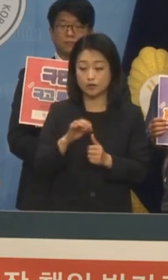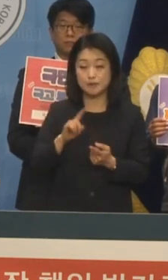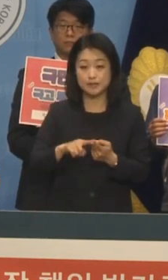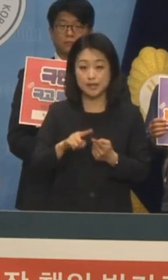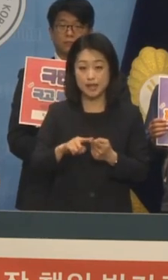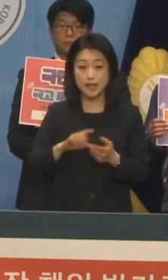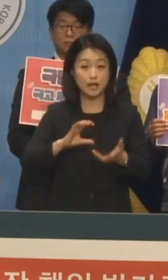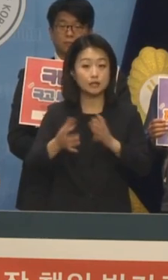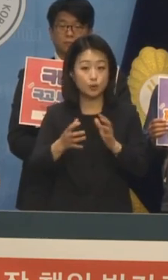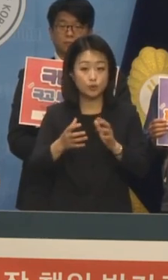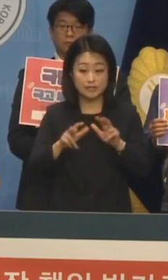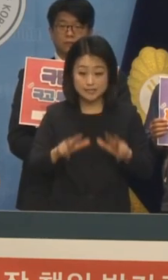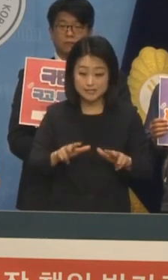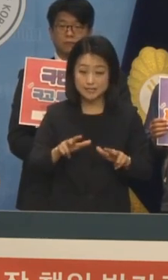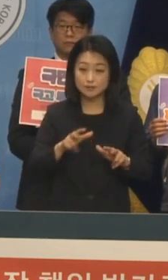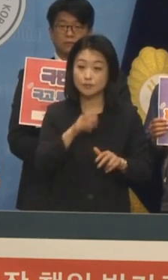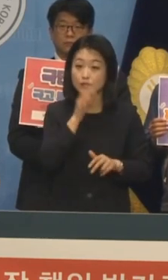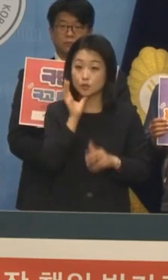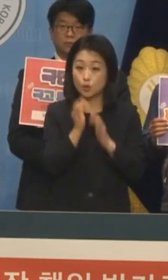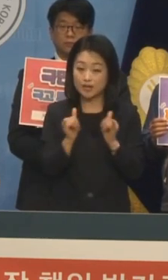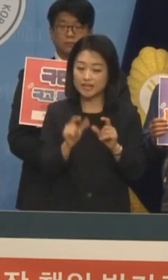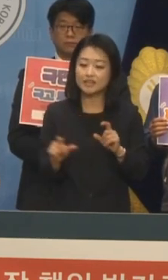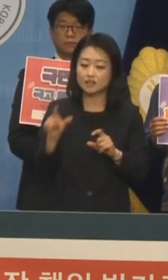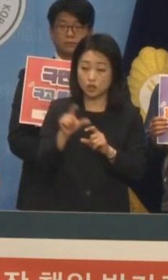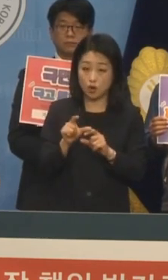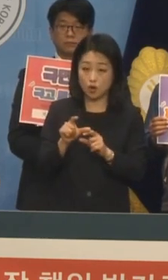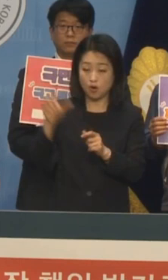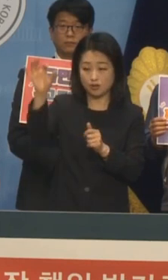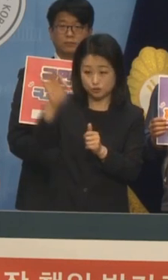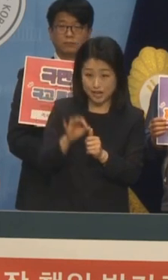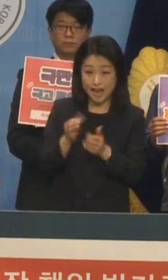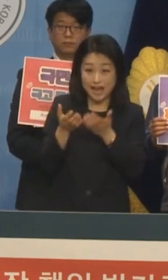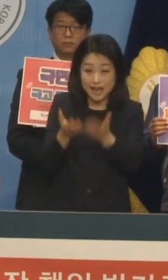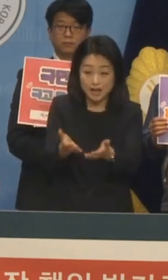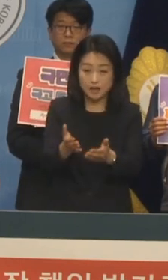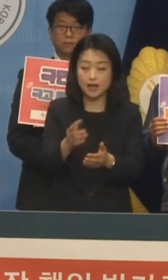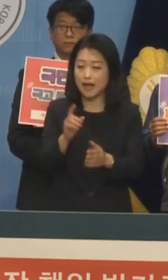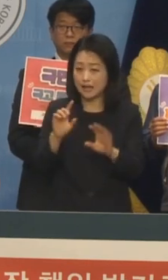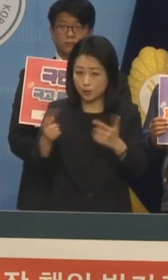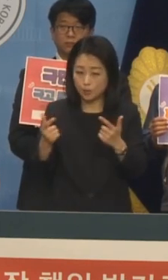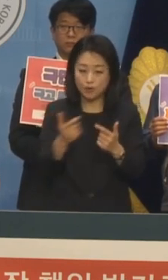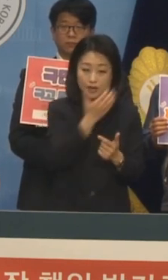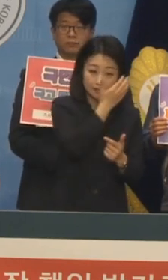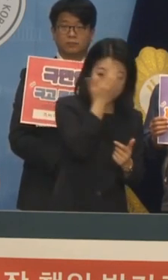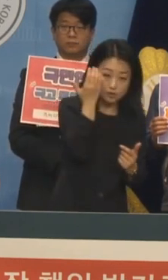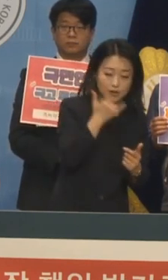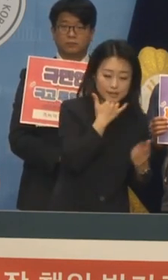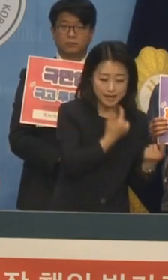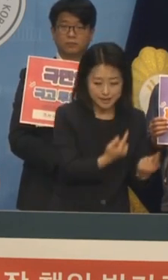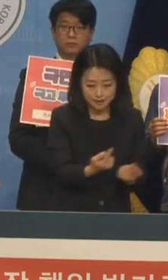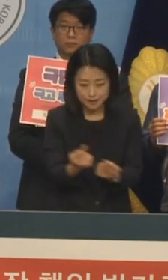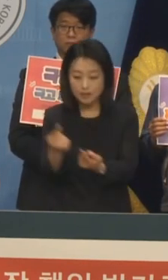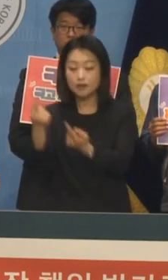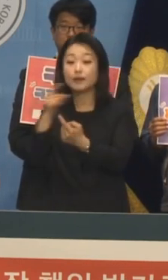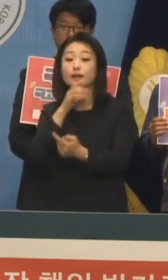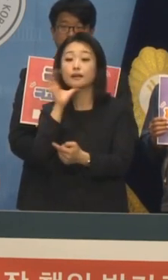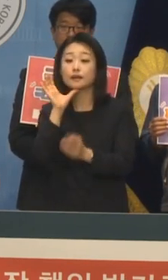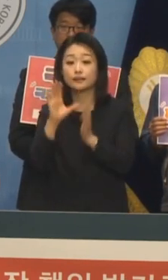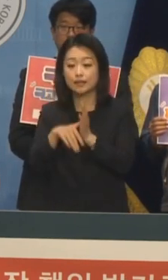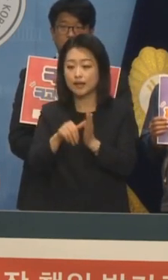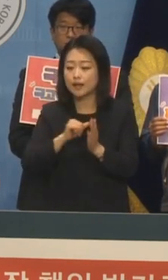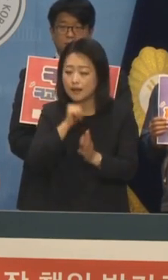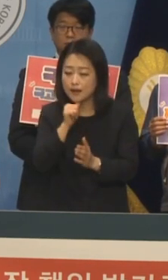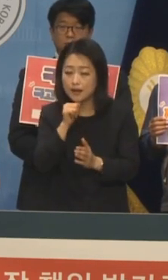논의는 지금 현재 노인들을 더 주자고 하는 계획의 논의가 아닙니다. 우리의 청년들이 노후가 됐을 때 이 빈곤